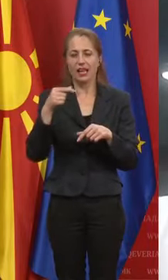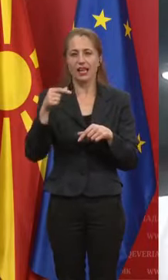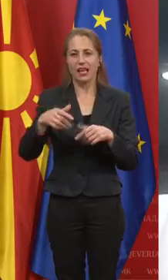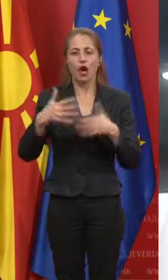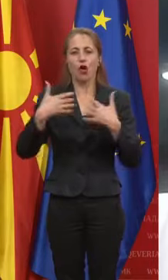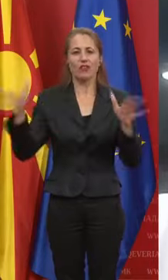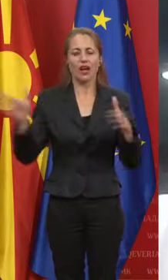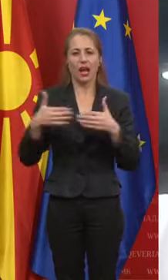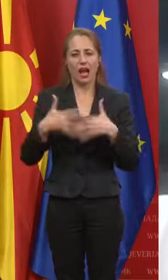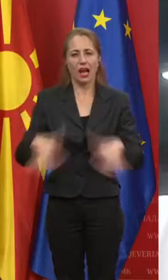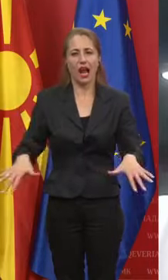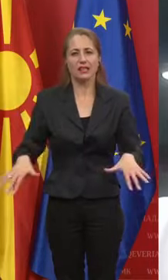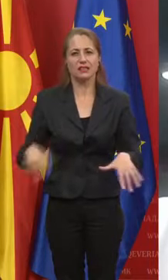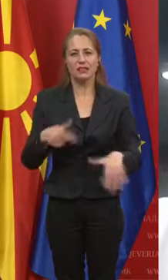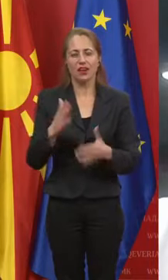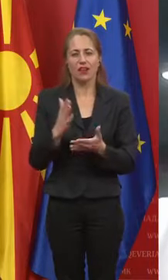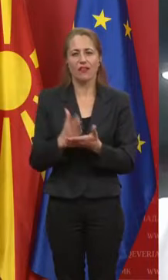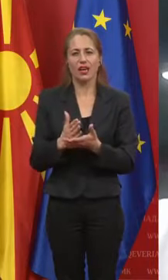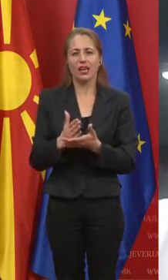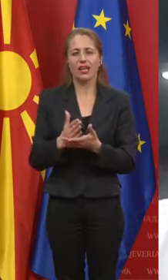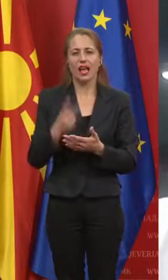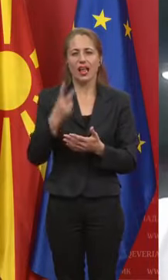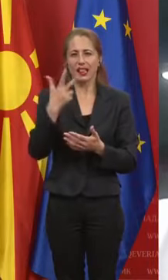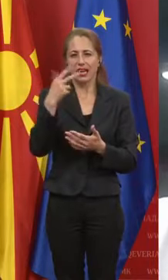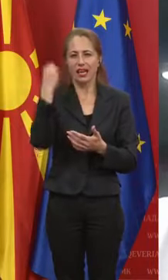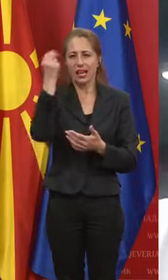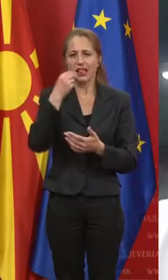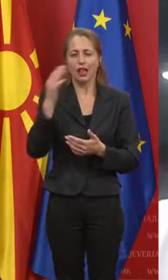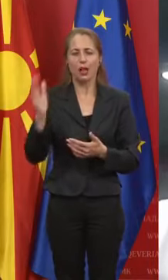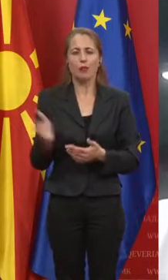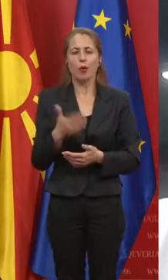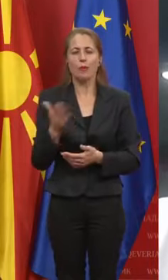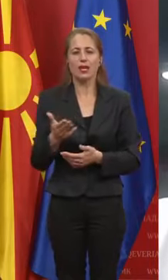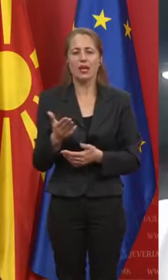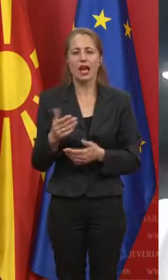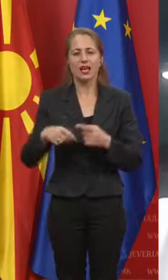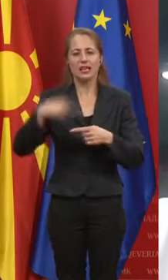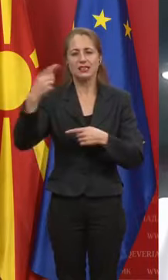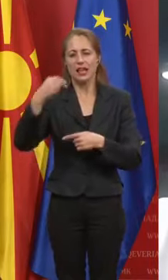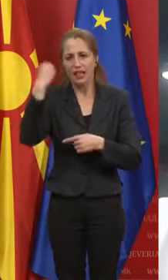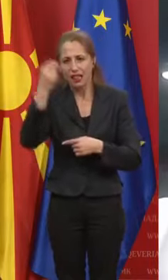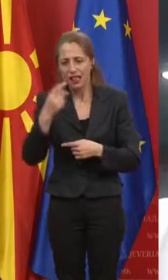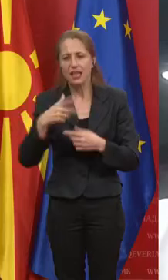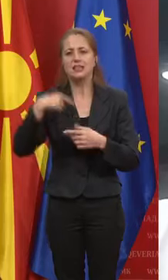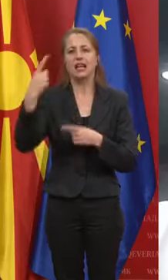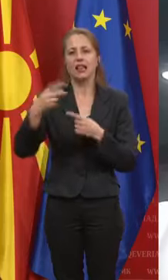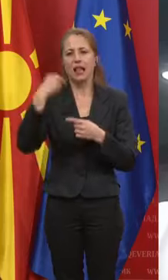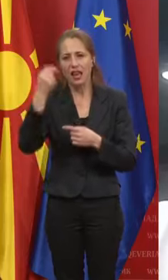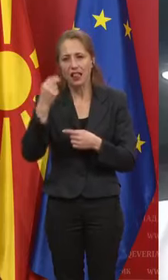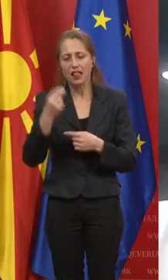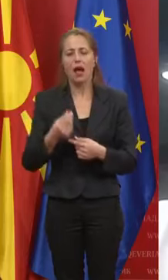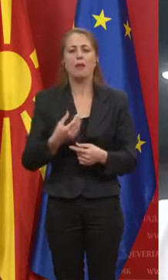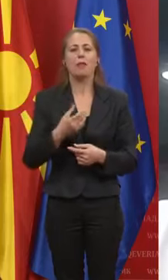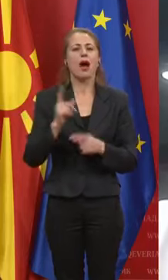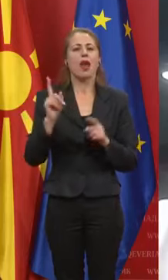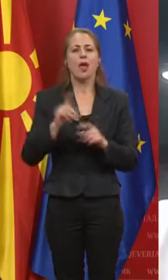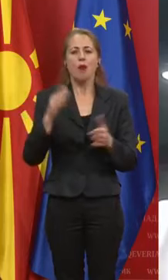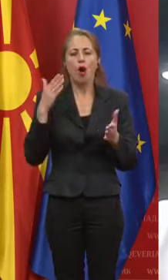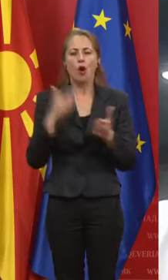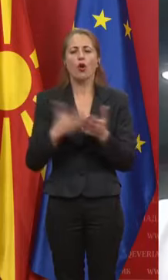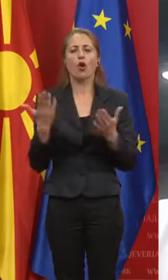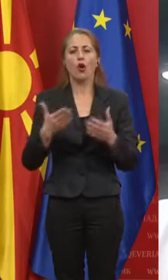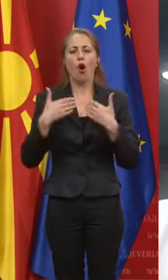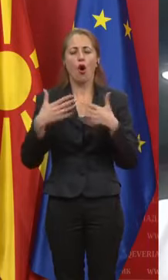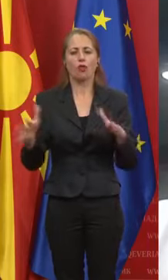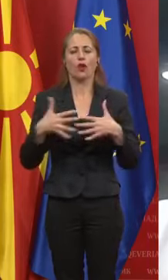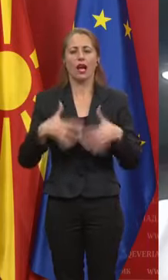границите. И веќе станува 3 недели како само што се вика дека следната недела, следната недела нема конкретен чекор. Значи, кога точно ќе